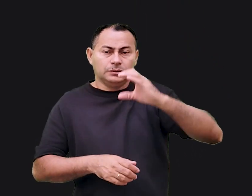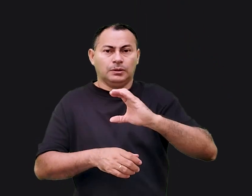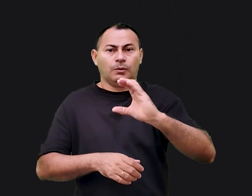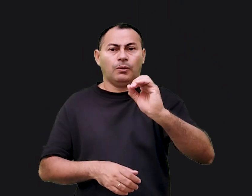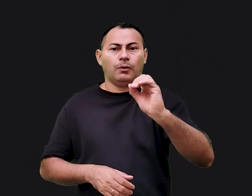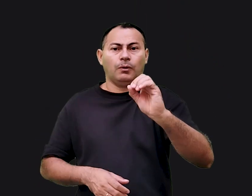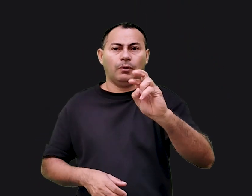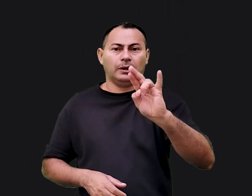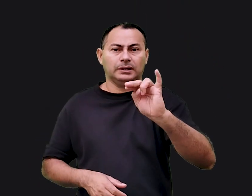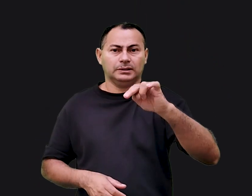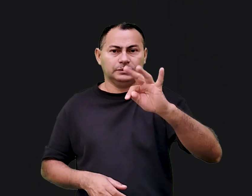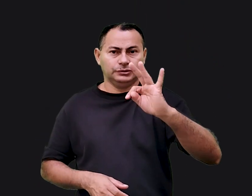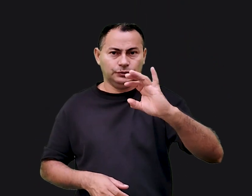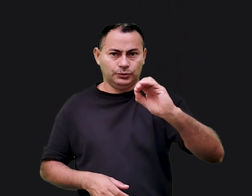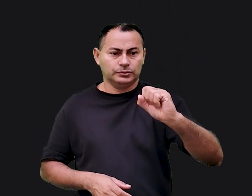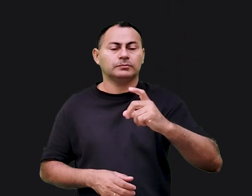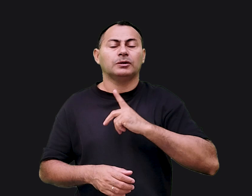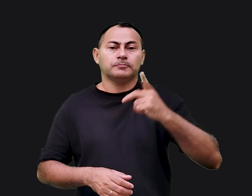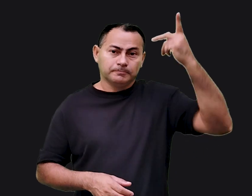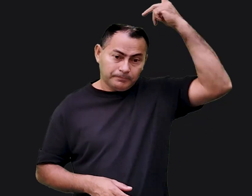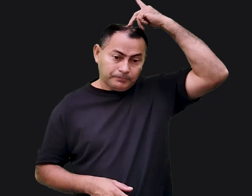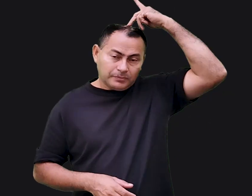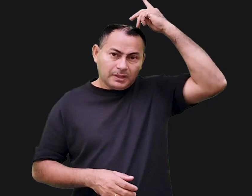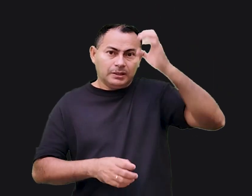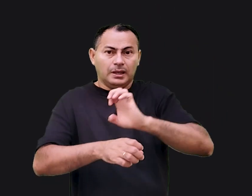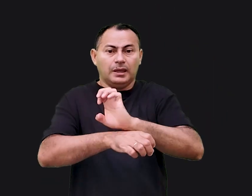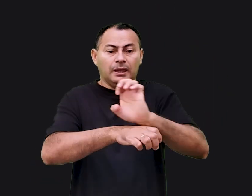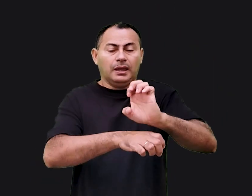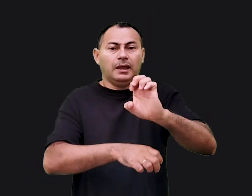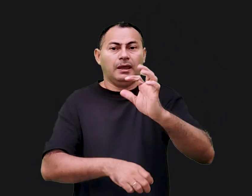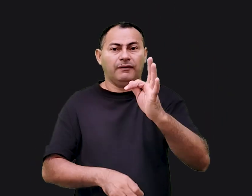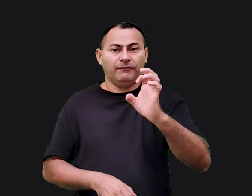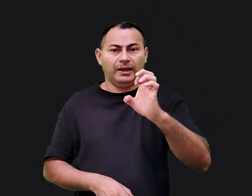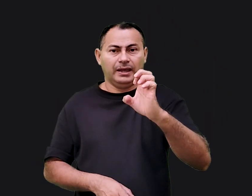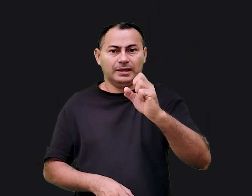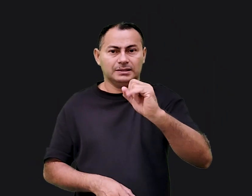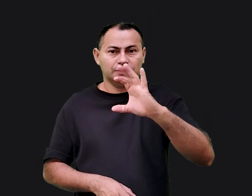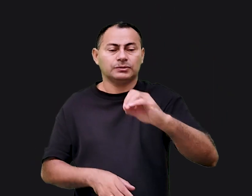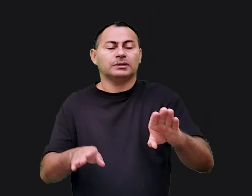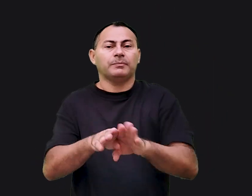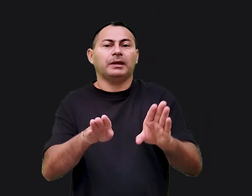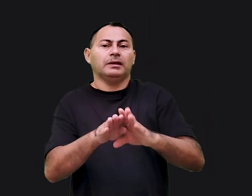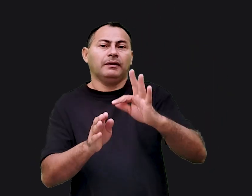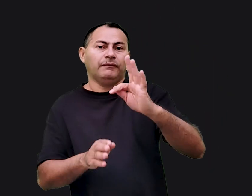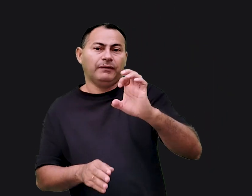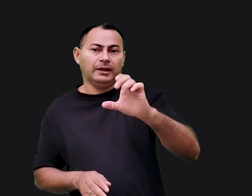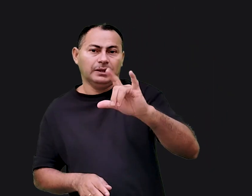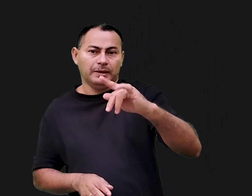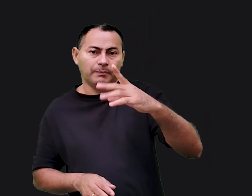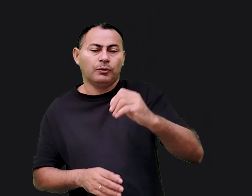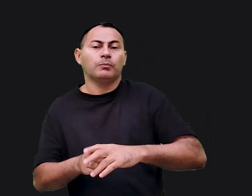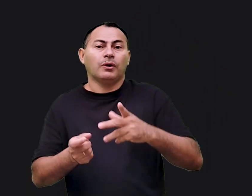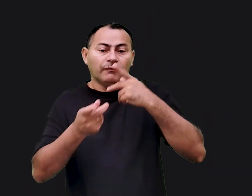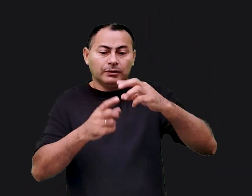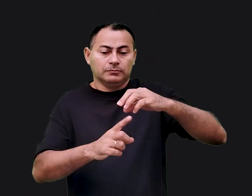Coríntios ele também teve o seu Pentecostes de Efésios e de filipos por isso usei o título o padrão do